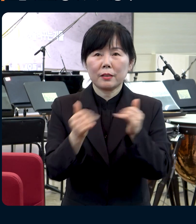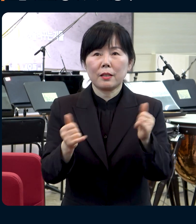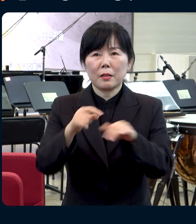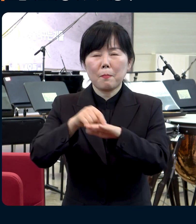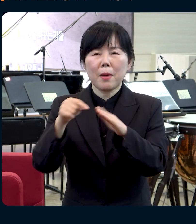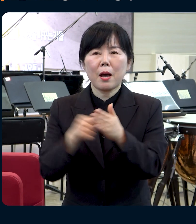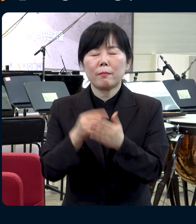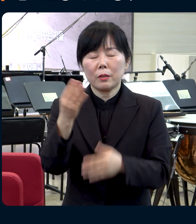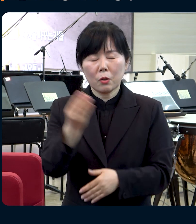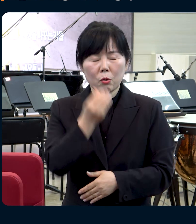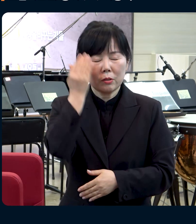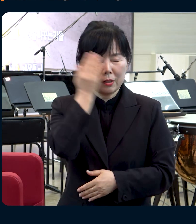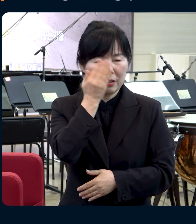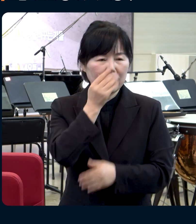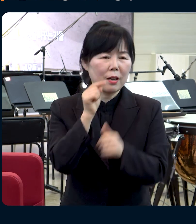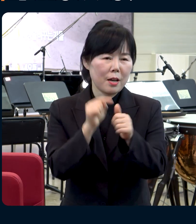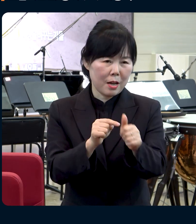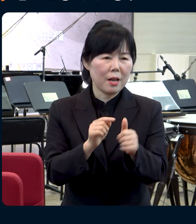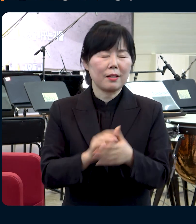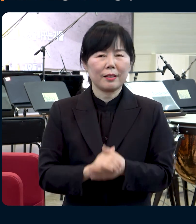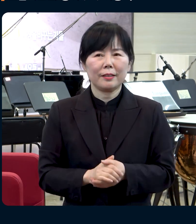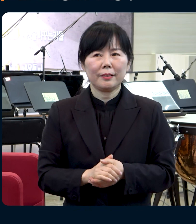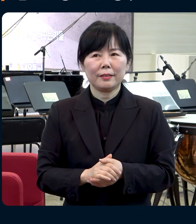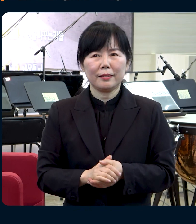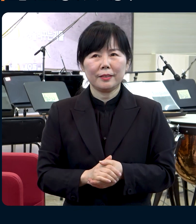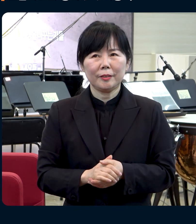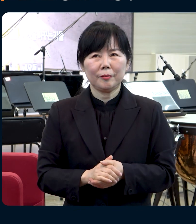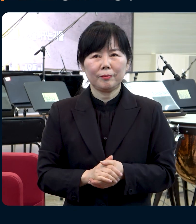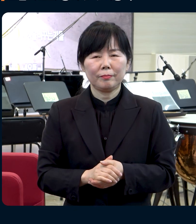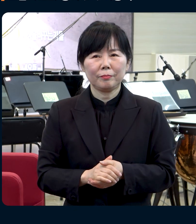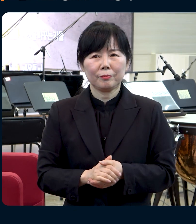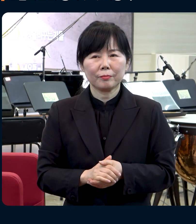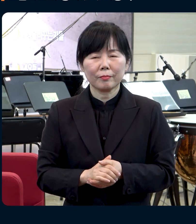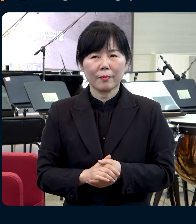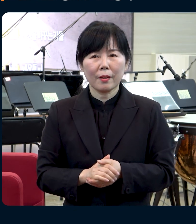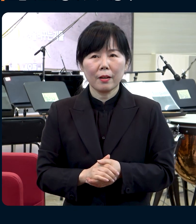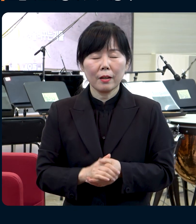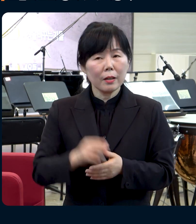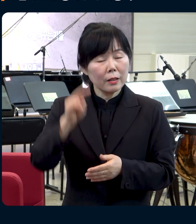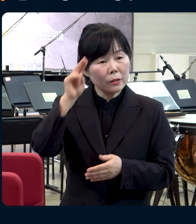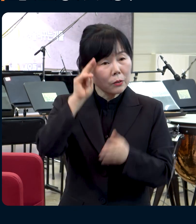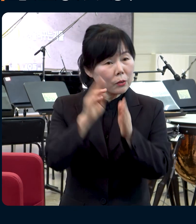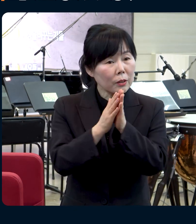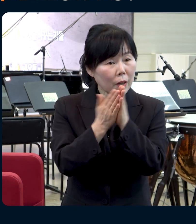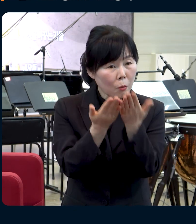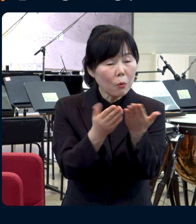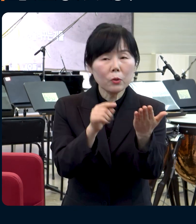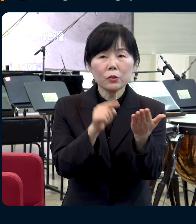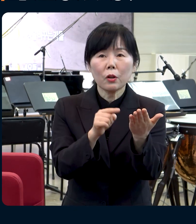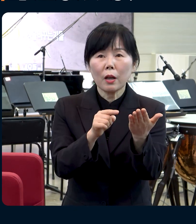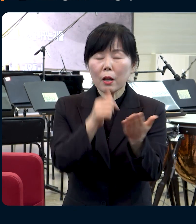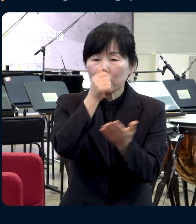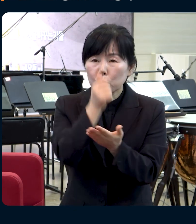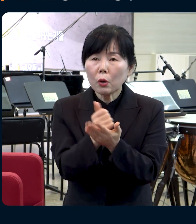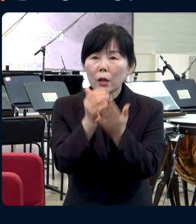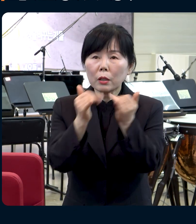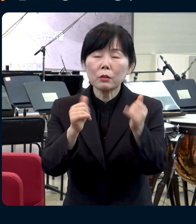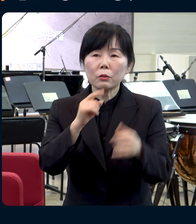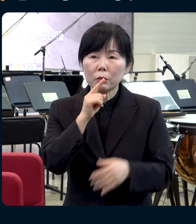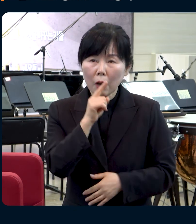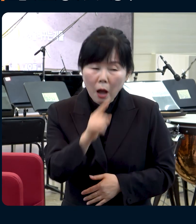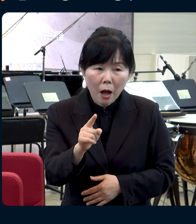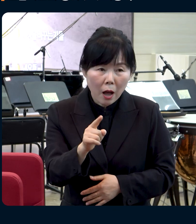있습니다. 여러분 야고보 사도는요 여기서 두 가지 호칭을 쓰고 있는데요, 조금은 공격적인 표현입니다. 죄인들아, 그다음